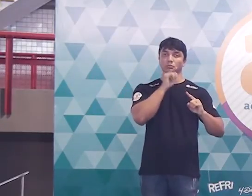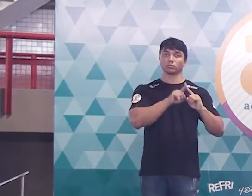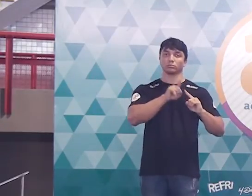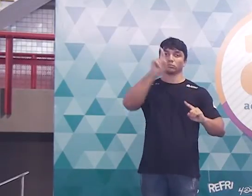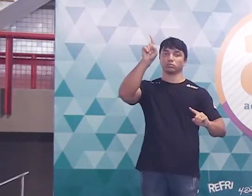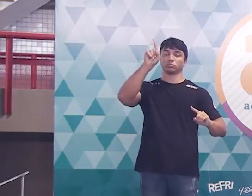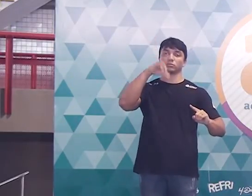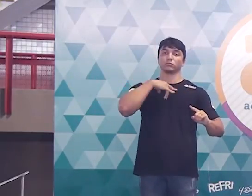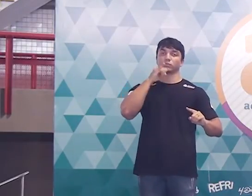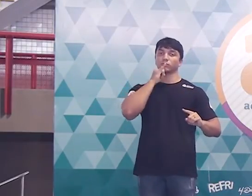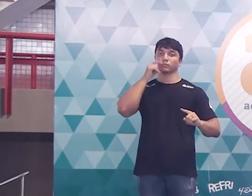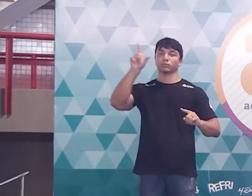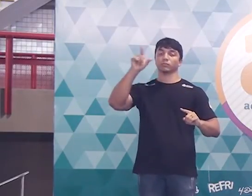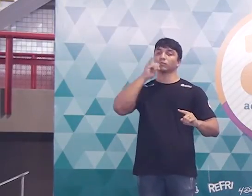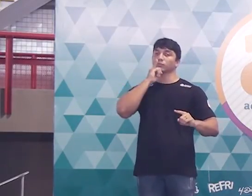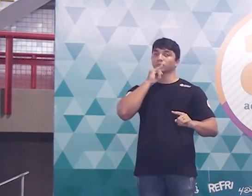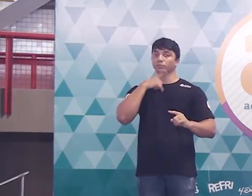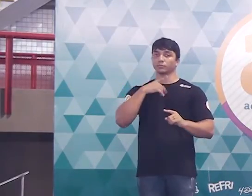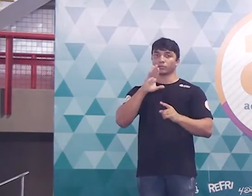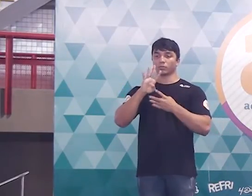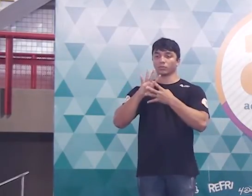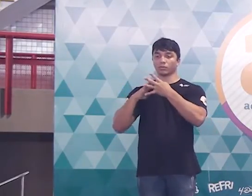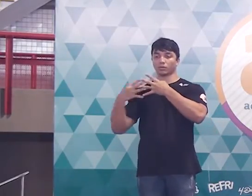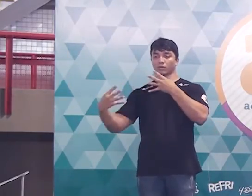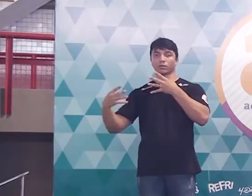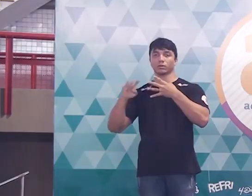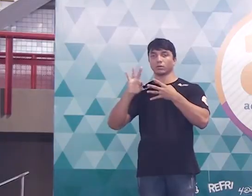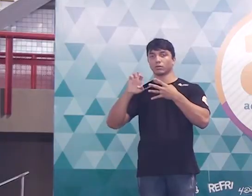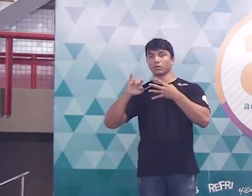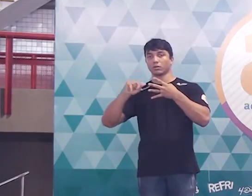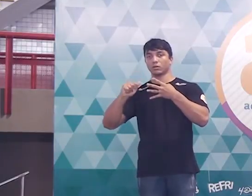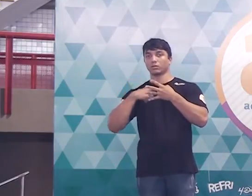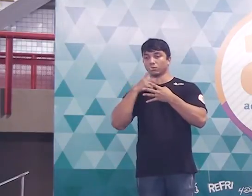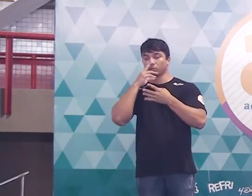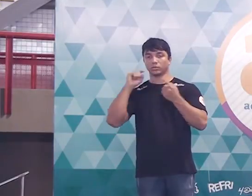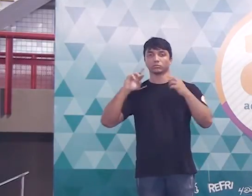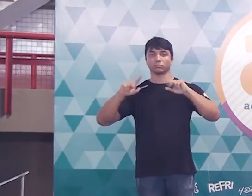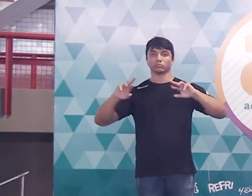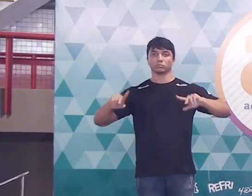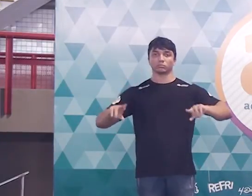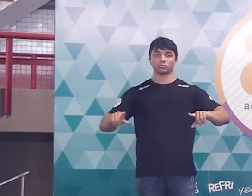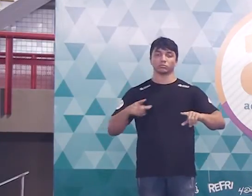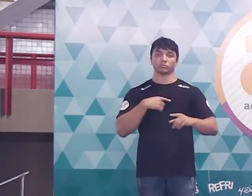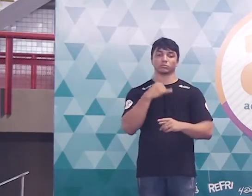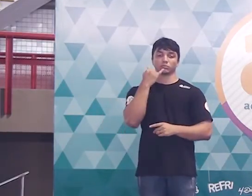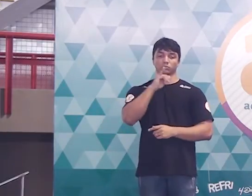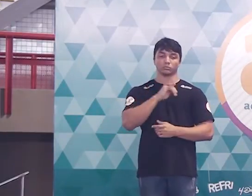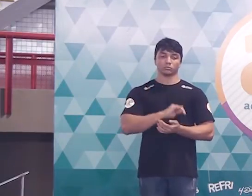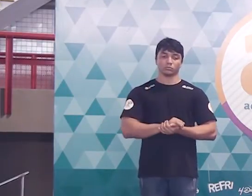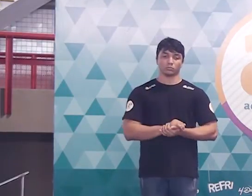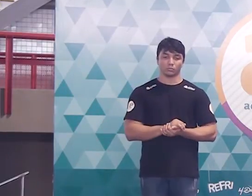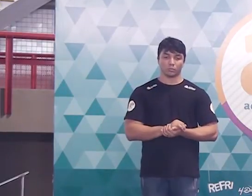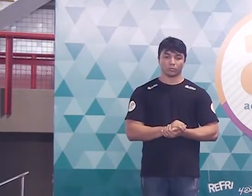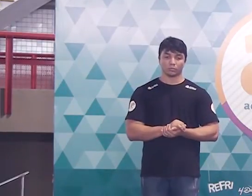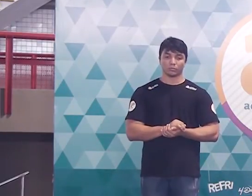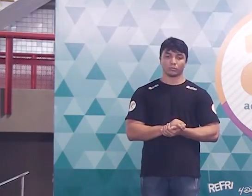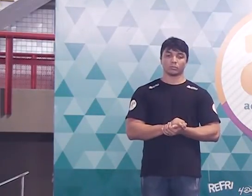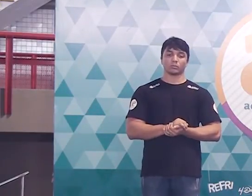unidirecional. No caso, por exemplo, das teias alimentares, você tem fluxos diferentes de energia, tá?